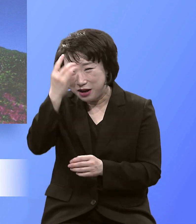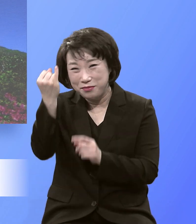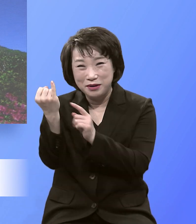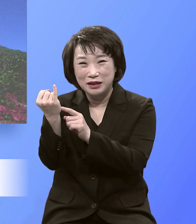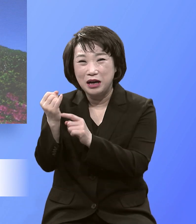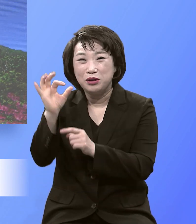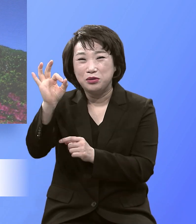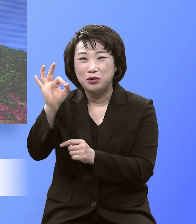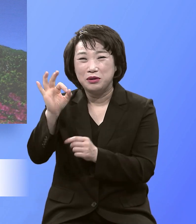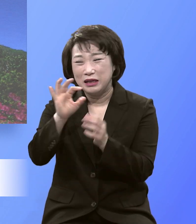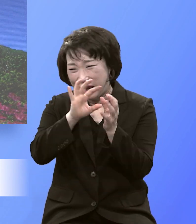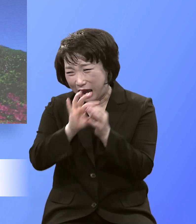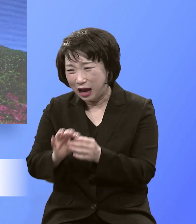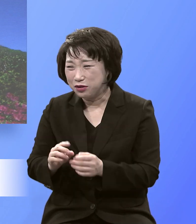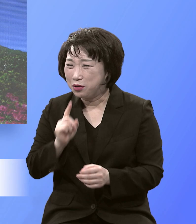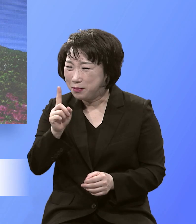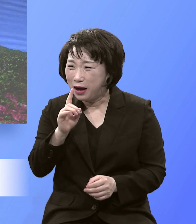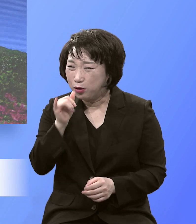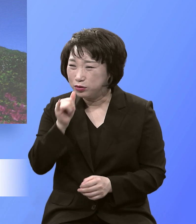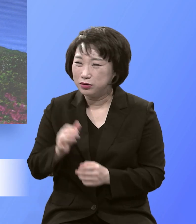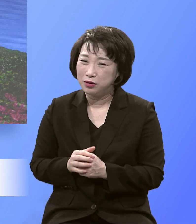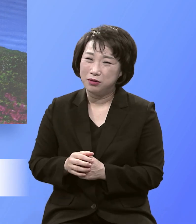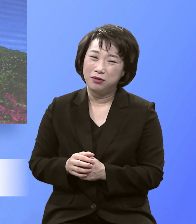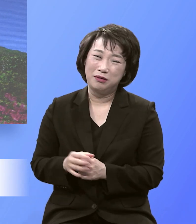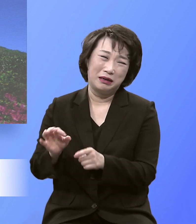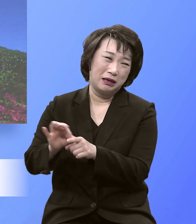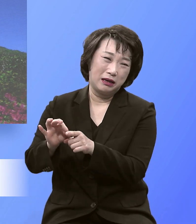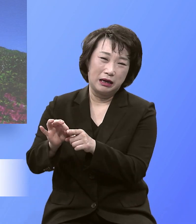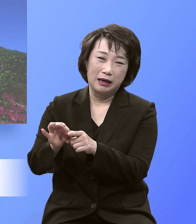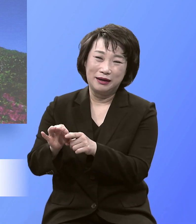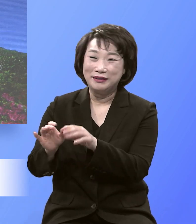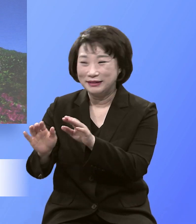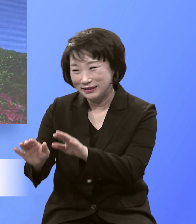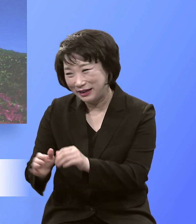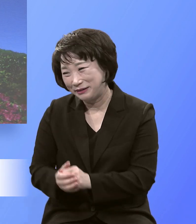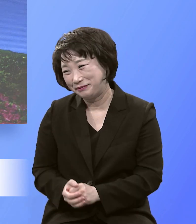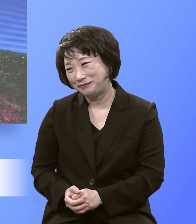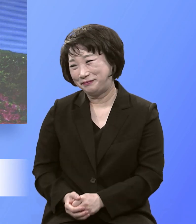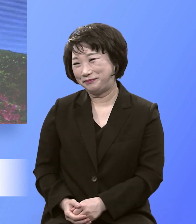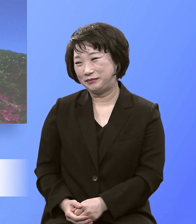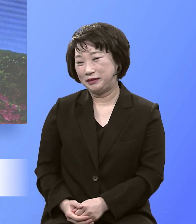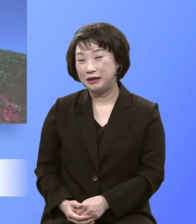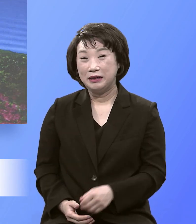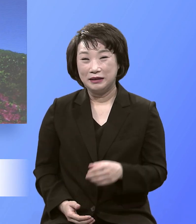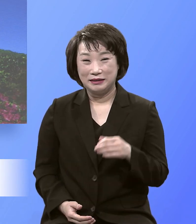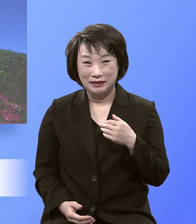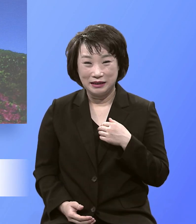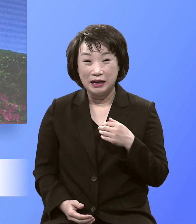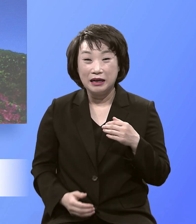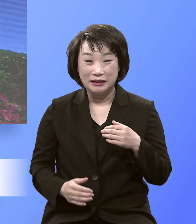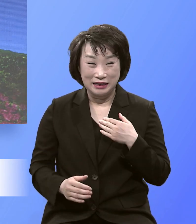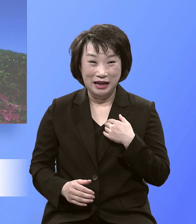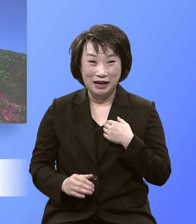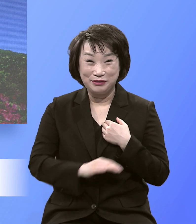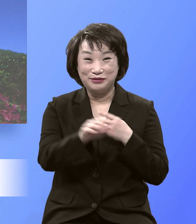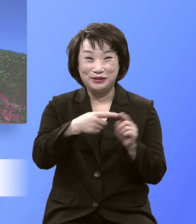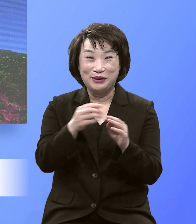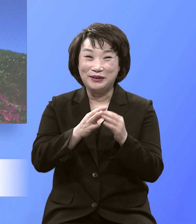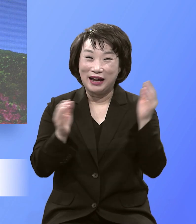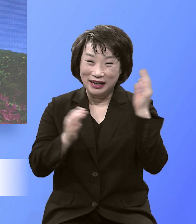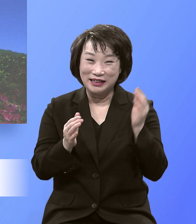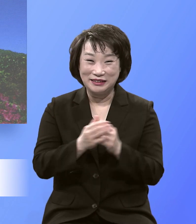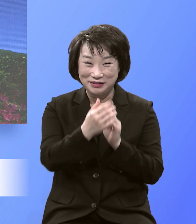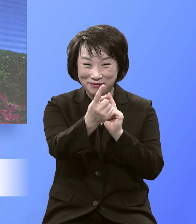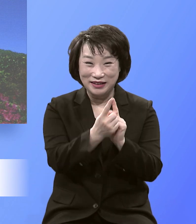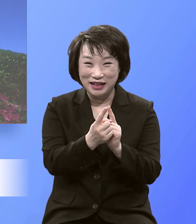몰라. 그래서 우리 학생들 만나면